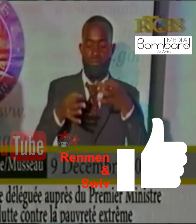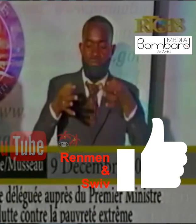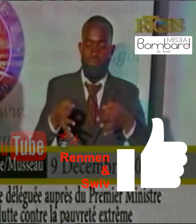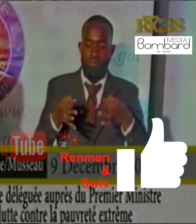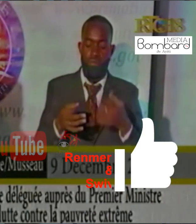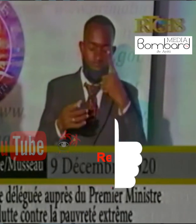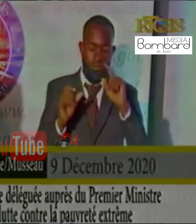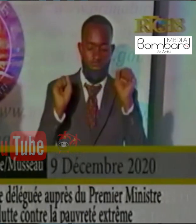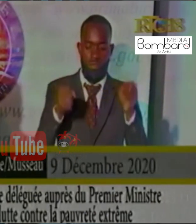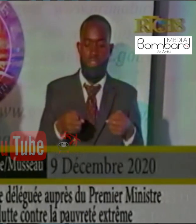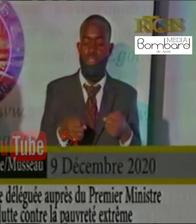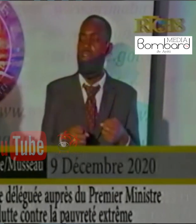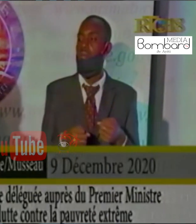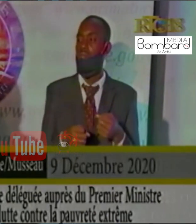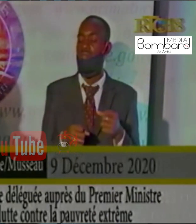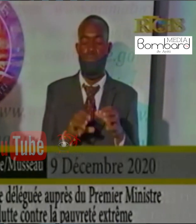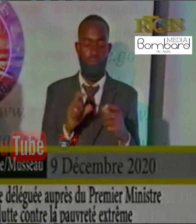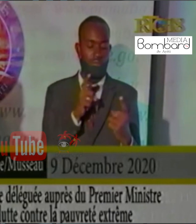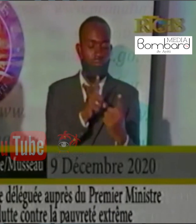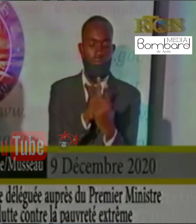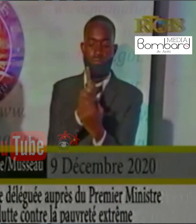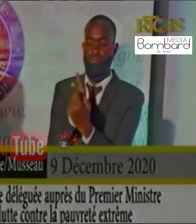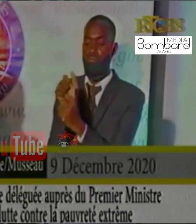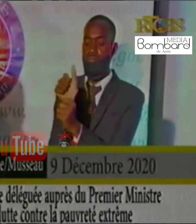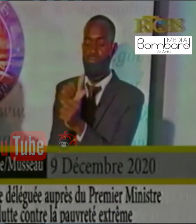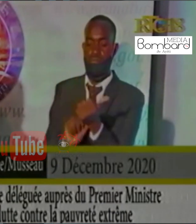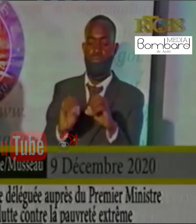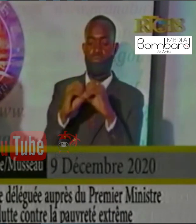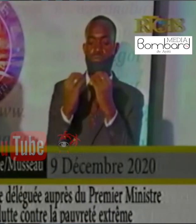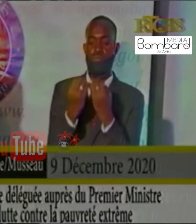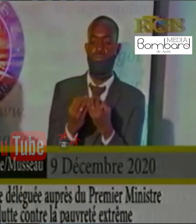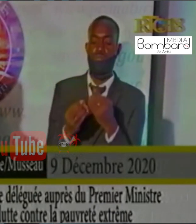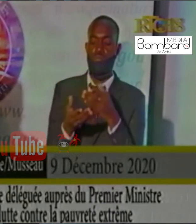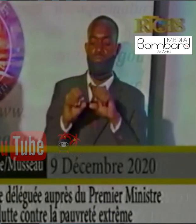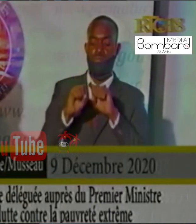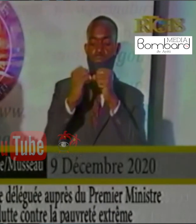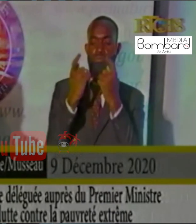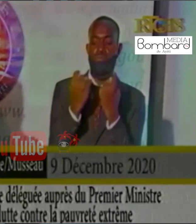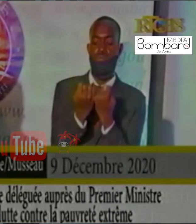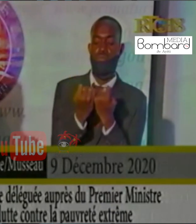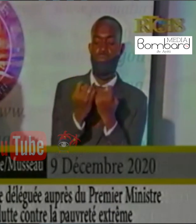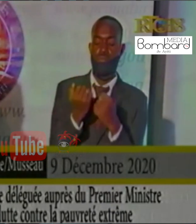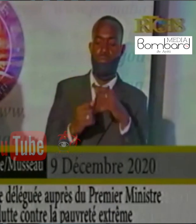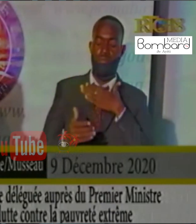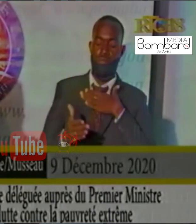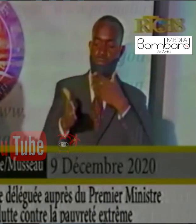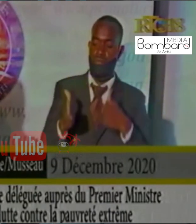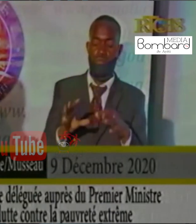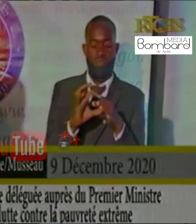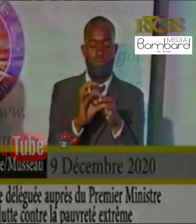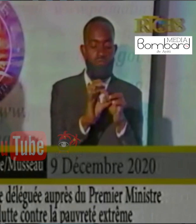mes chaussures pour rencontrer chaque responsable des organisations de la société civile et du monde institutionnel pour trouver le